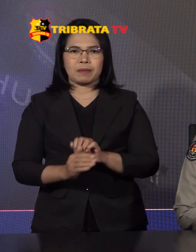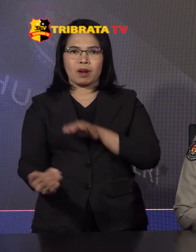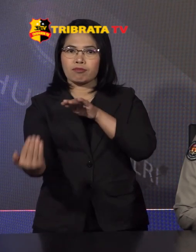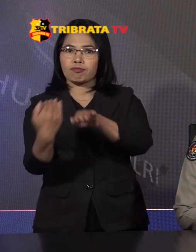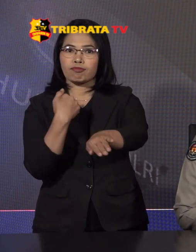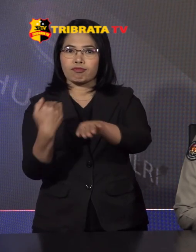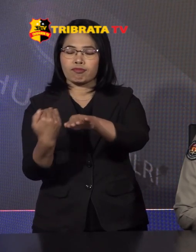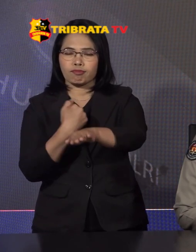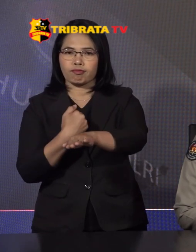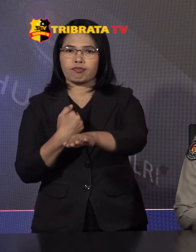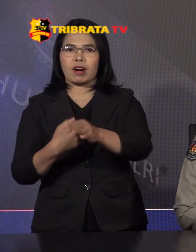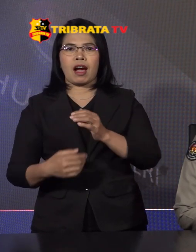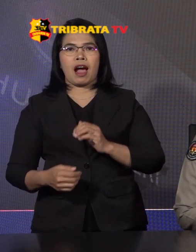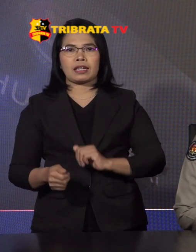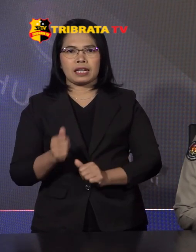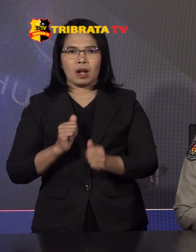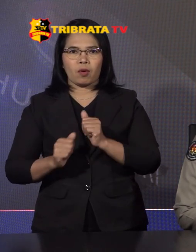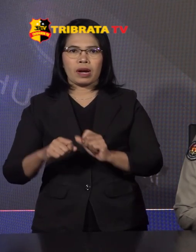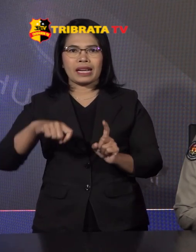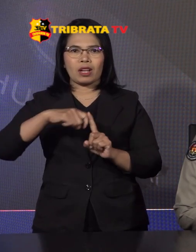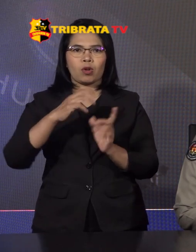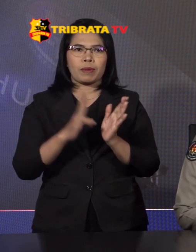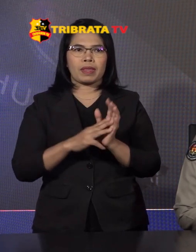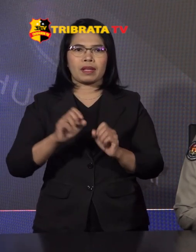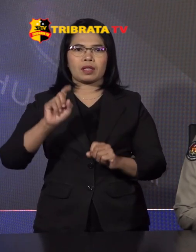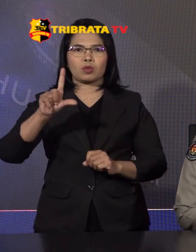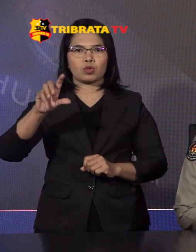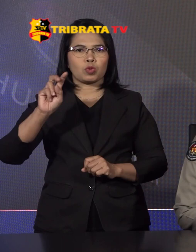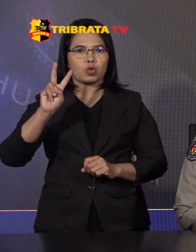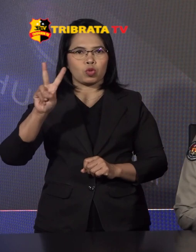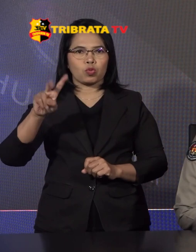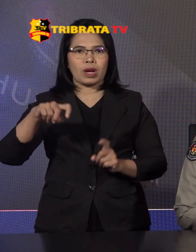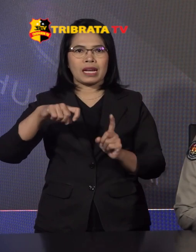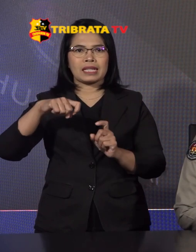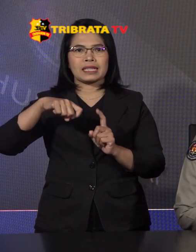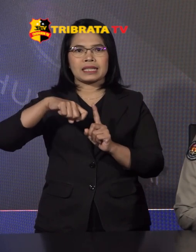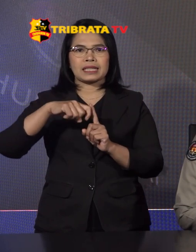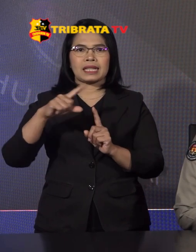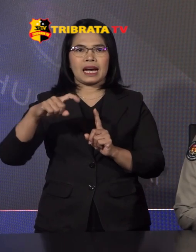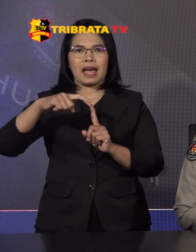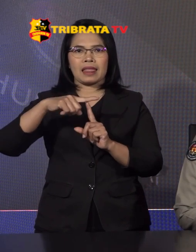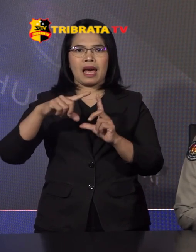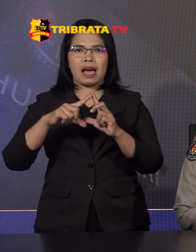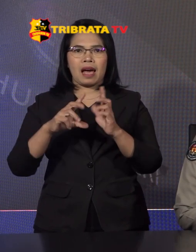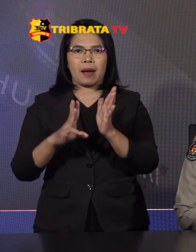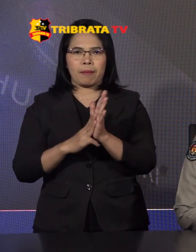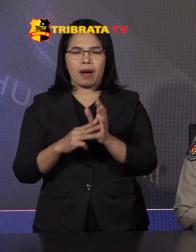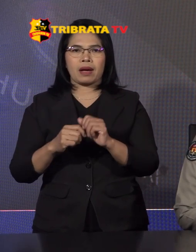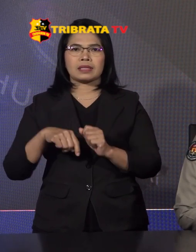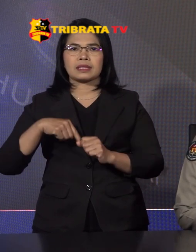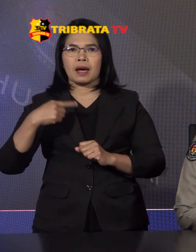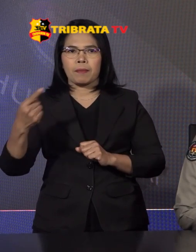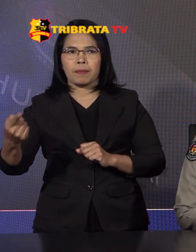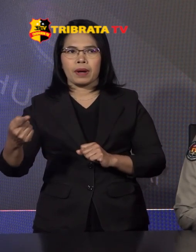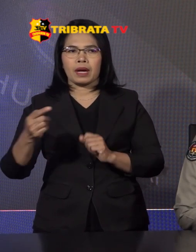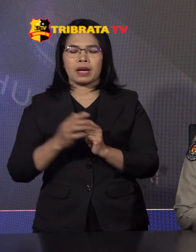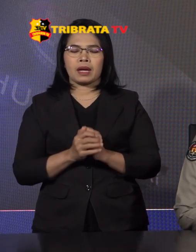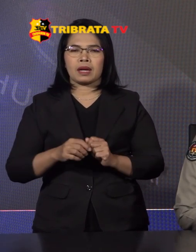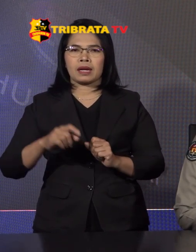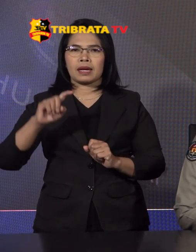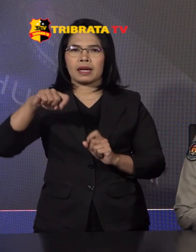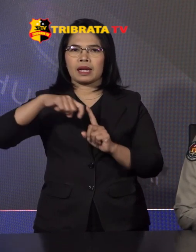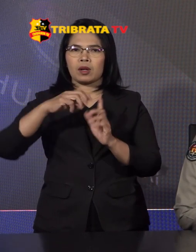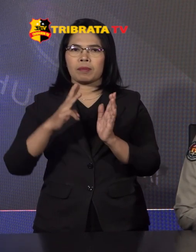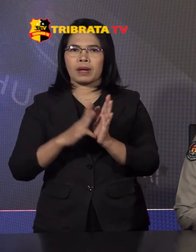akan dilaksanakan dari KM 72 Jika Tama sampai dengan KM 47